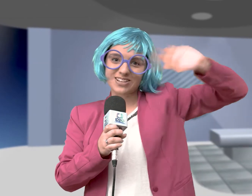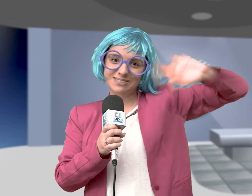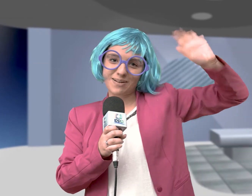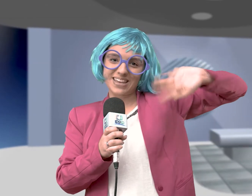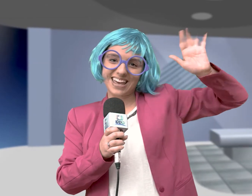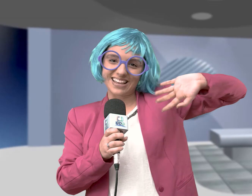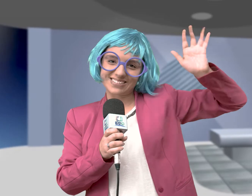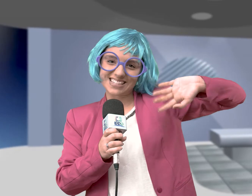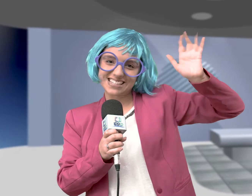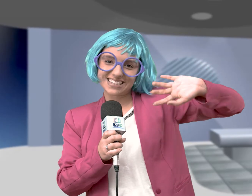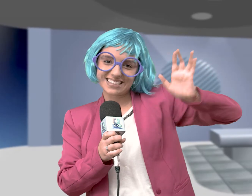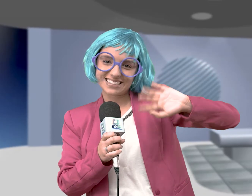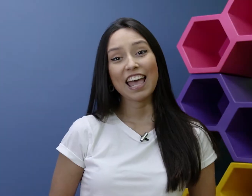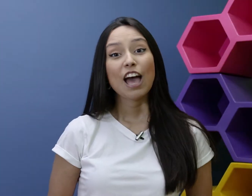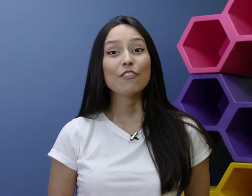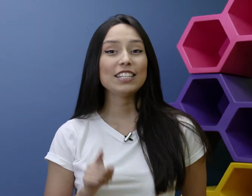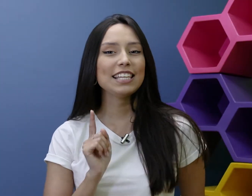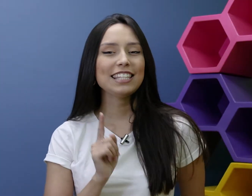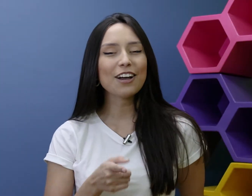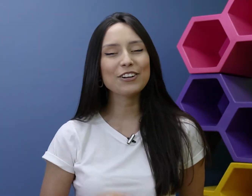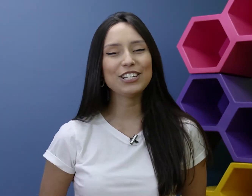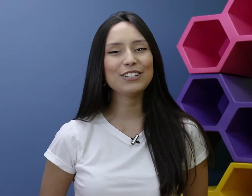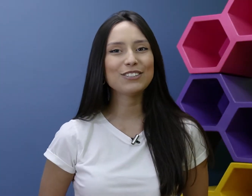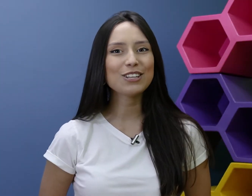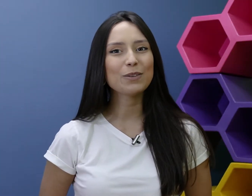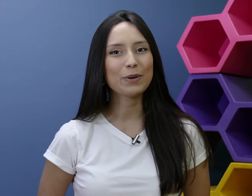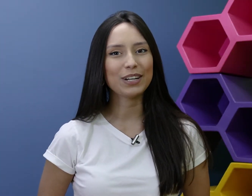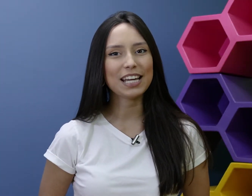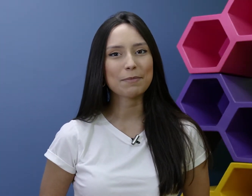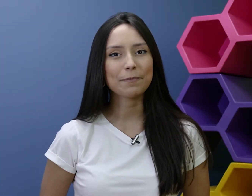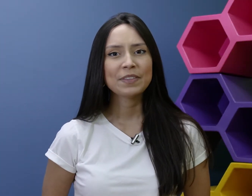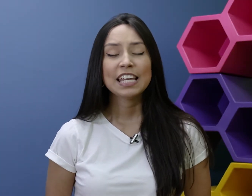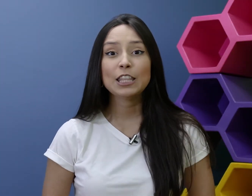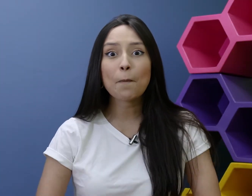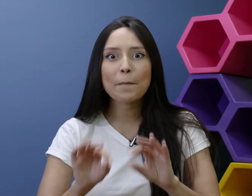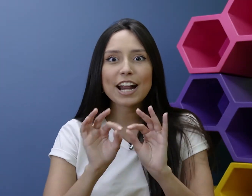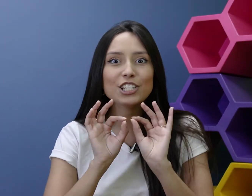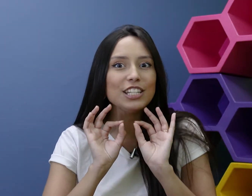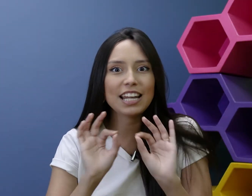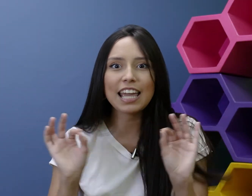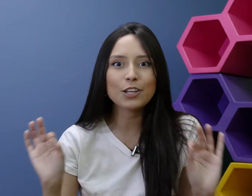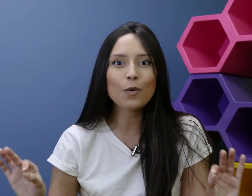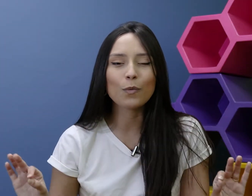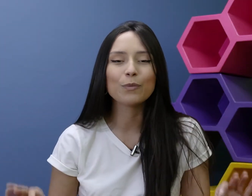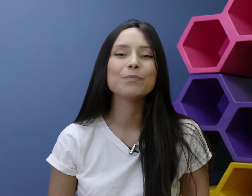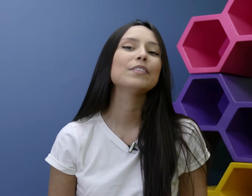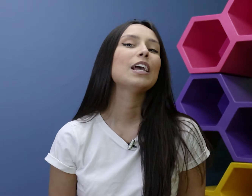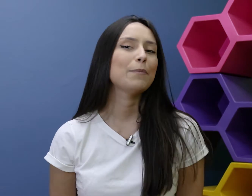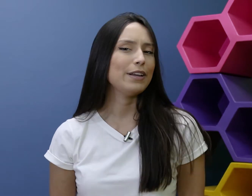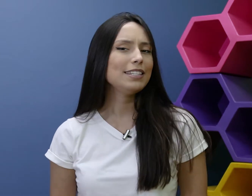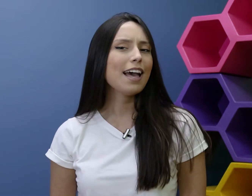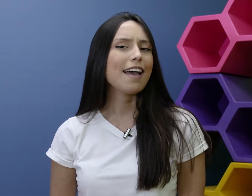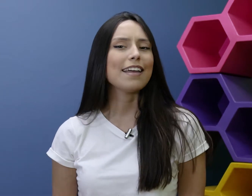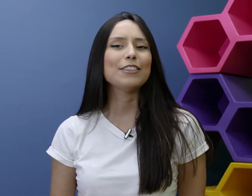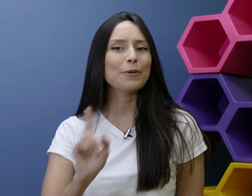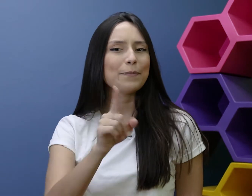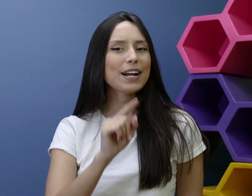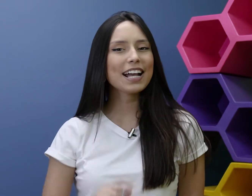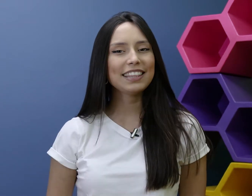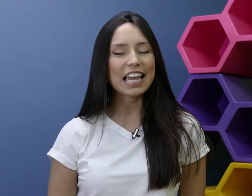próxima, amiguinhos! Você está curtindo o nosso programa? Não perde nenhum! Pois é, não perca